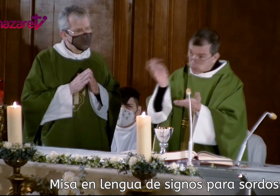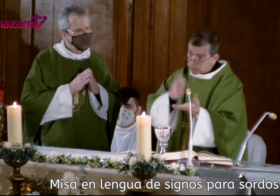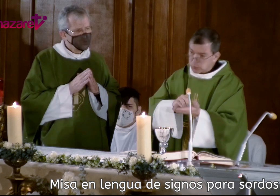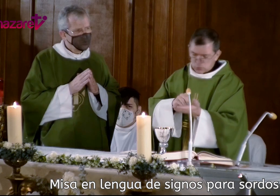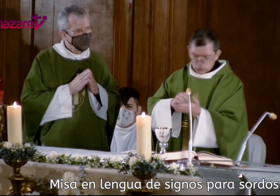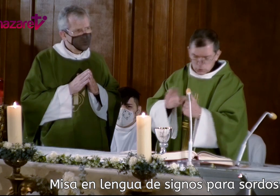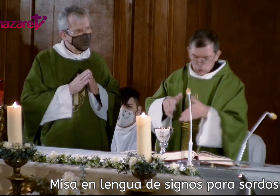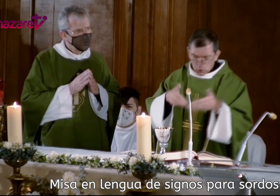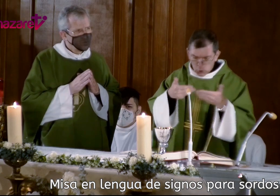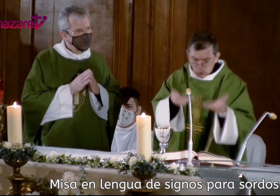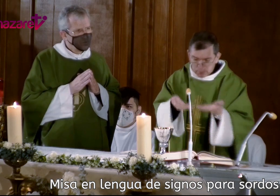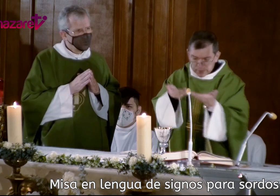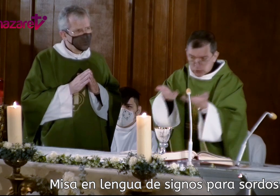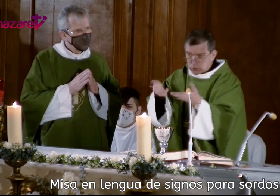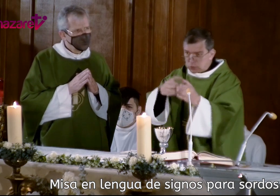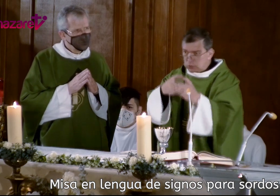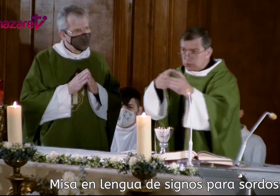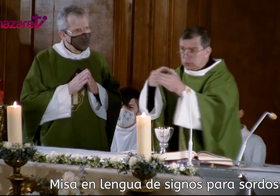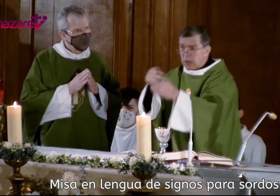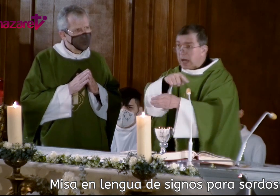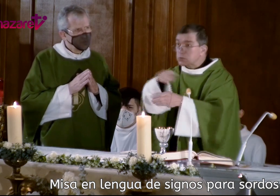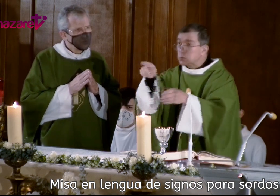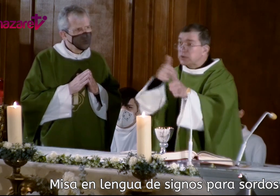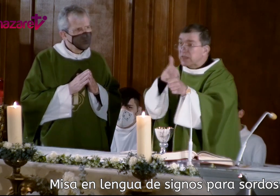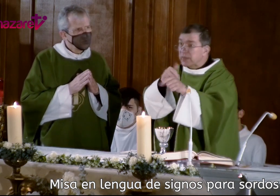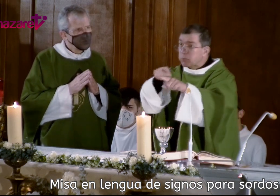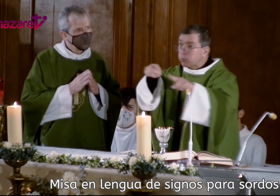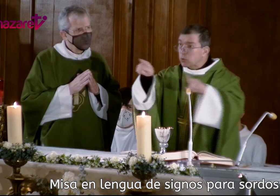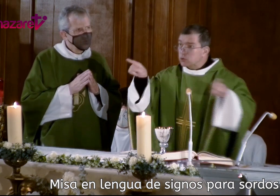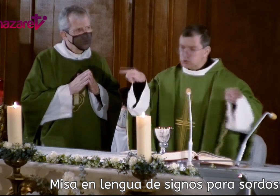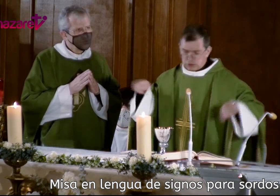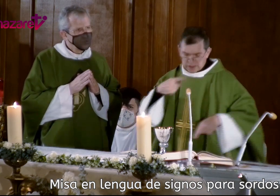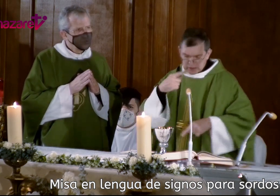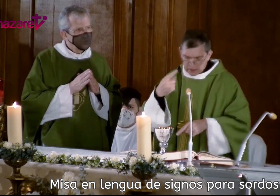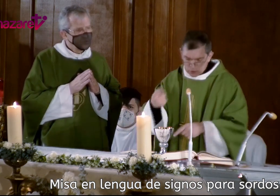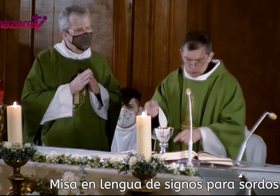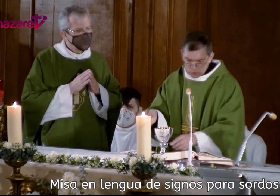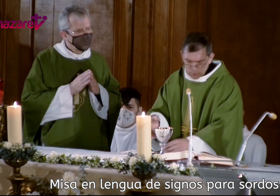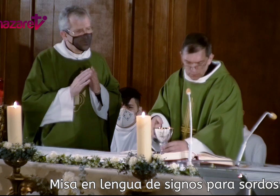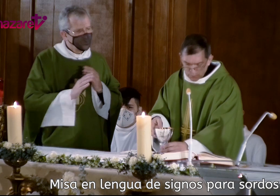nuevo, lo pasó a sus discípulos diciendo: